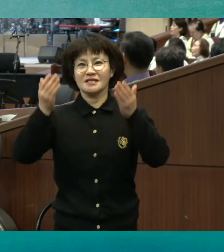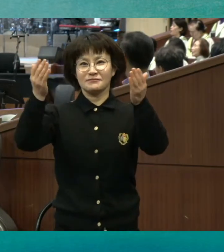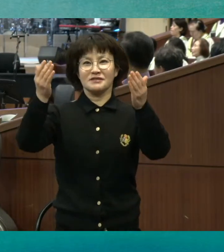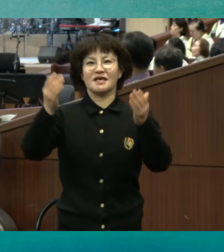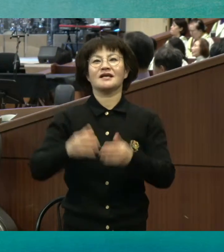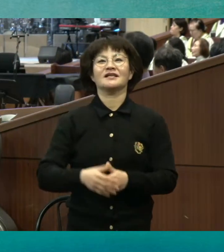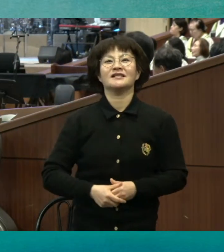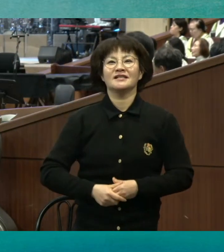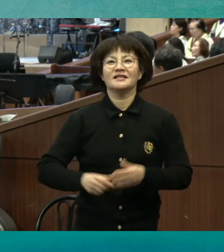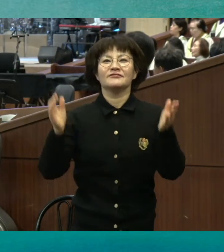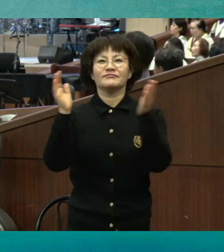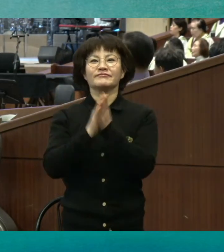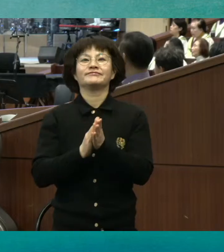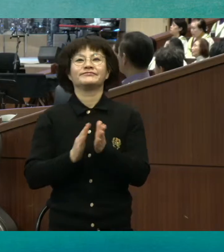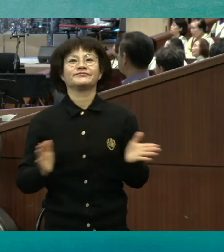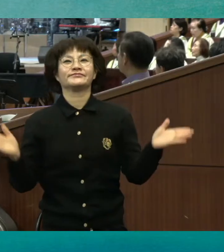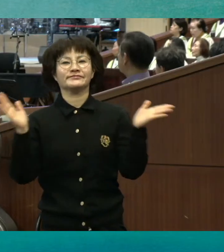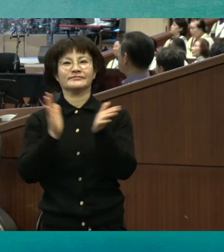사랑과.